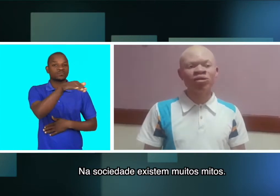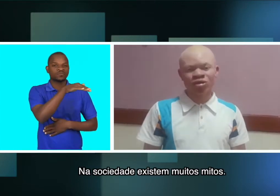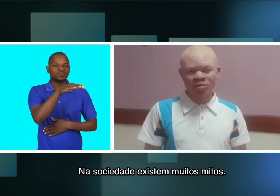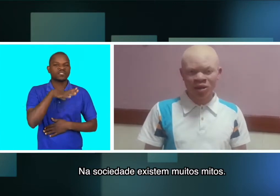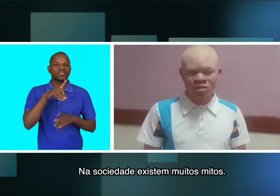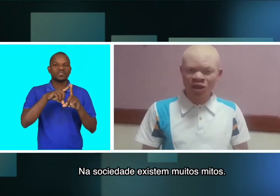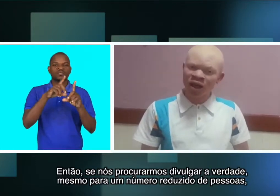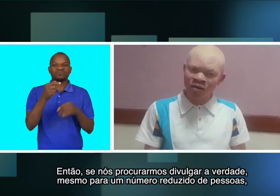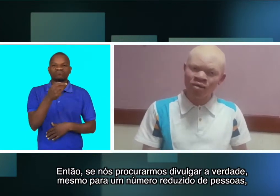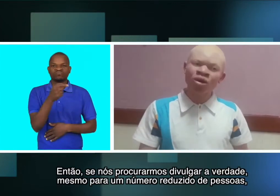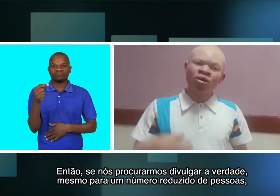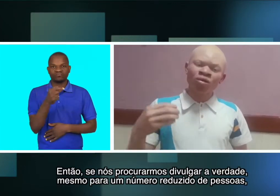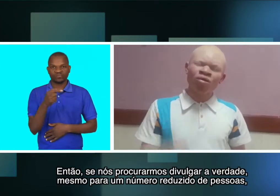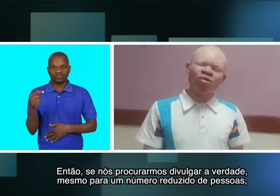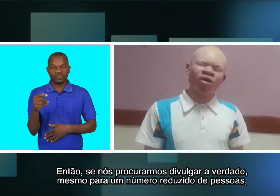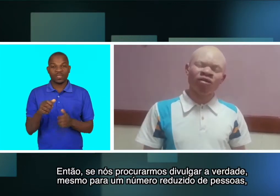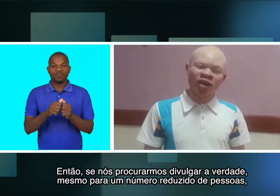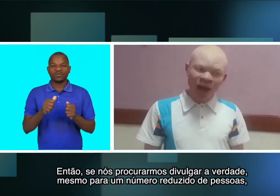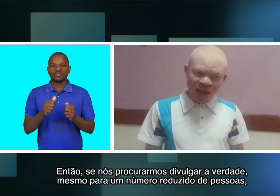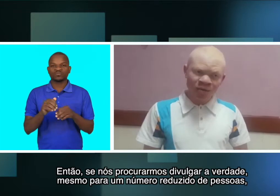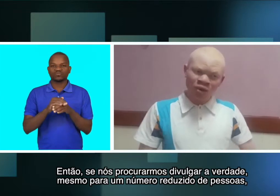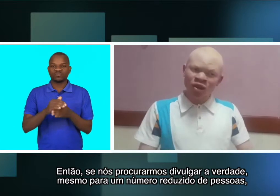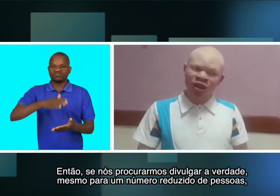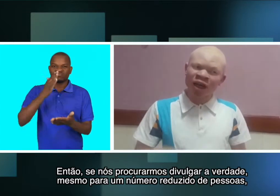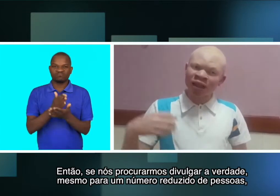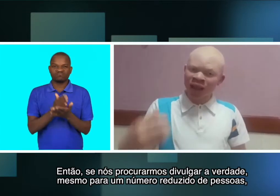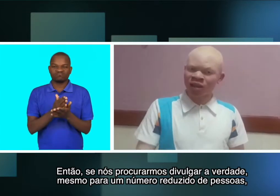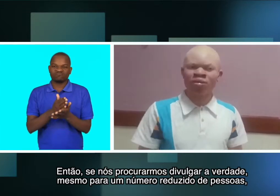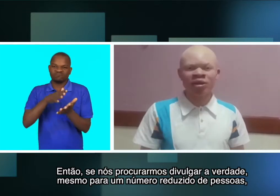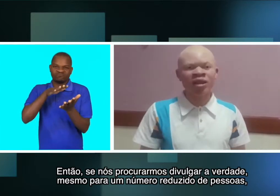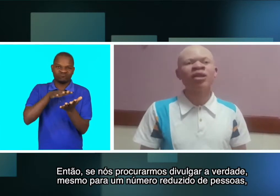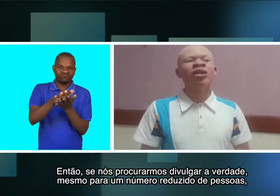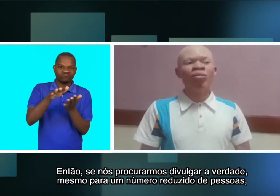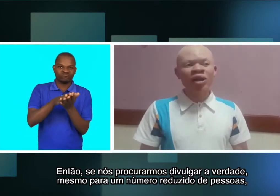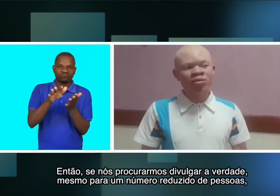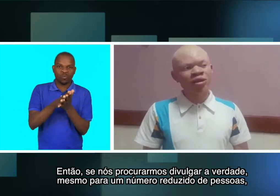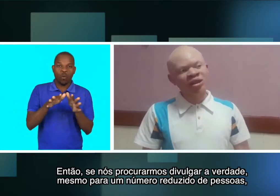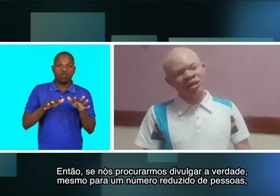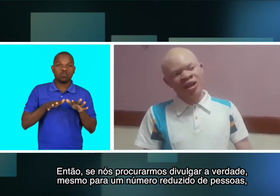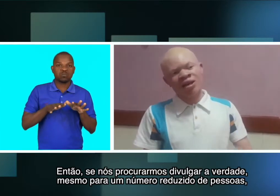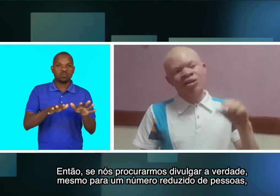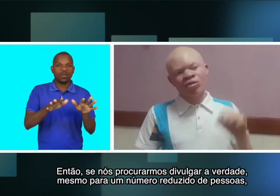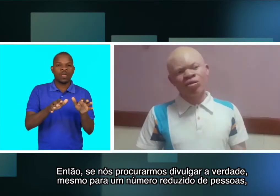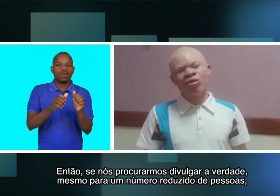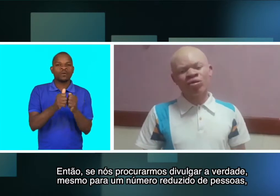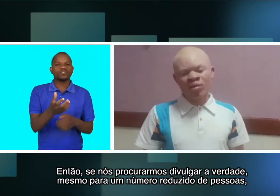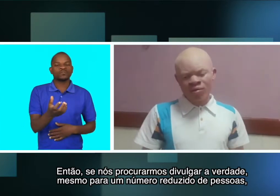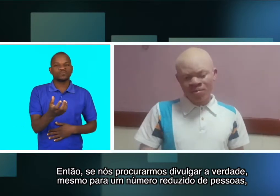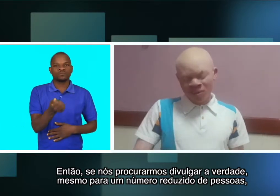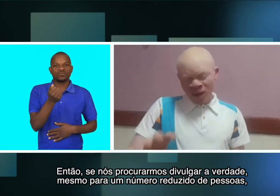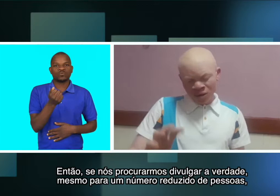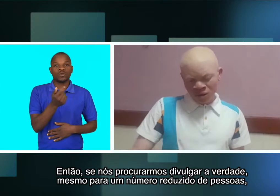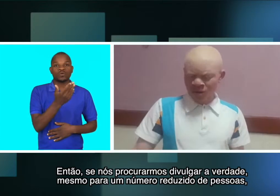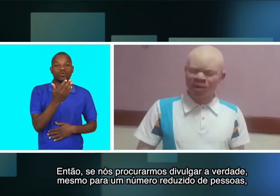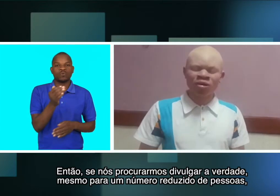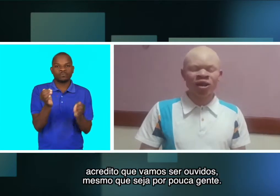existem muitos mitos. Então, com a verdade, as pessoas chegam a tentar expandir, mesmo que seja um número